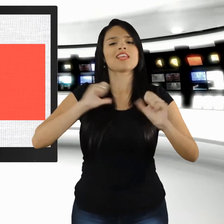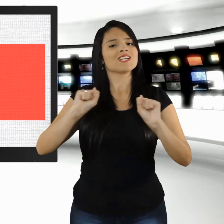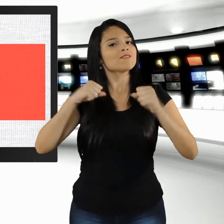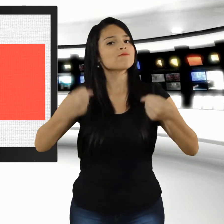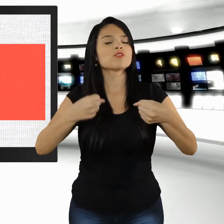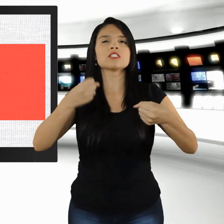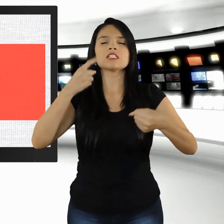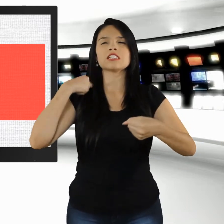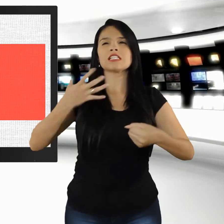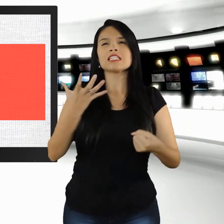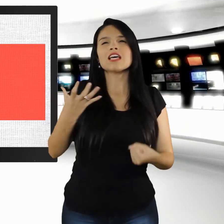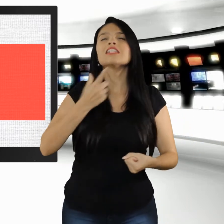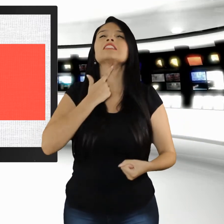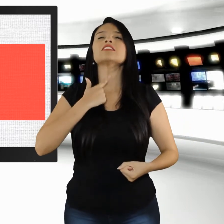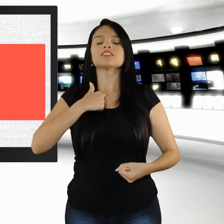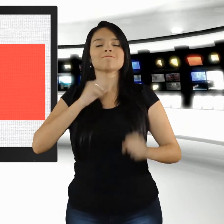para se inspirar conheça mais enfeites